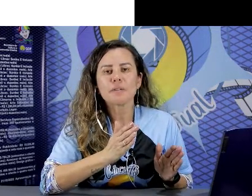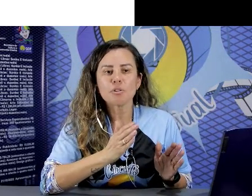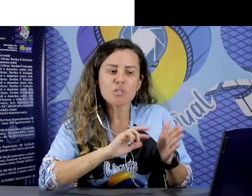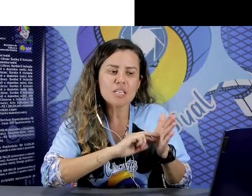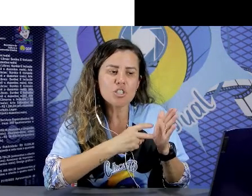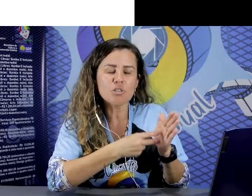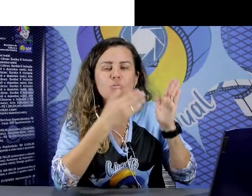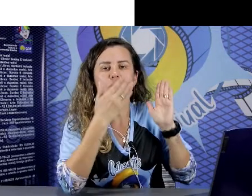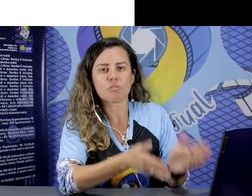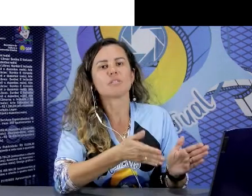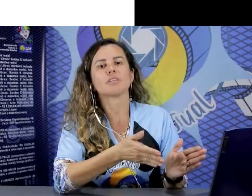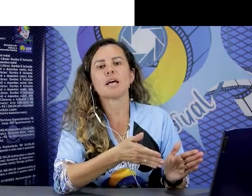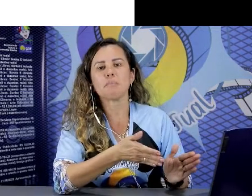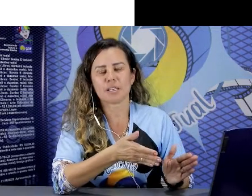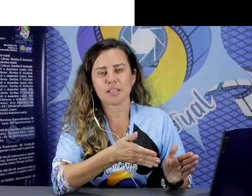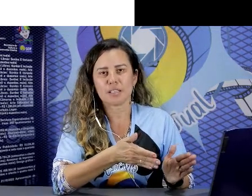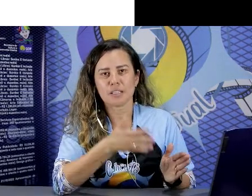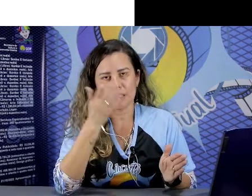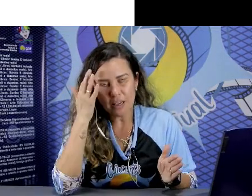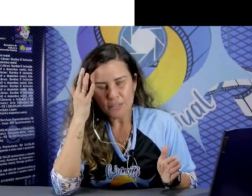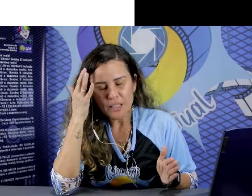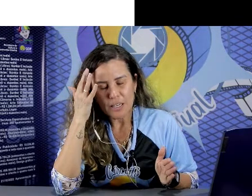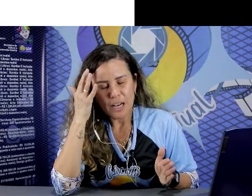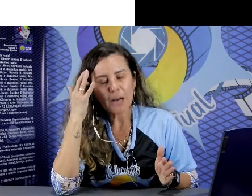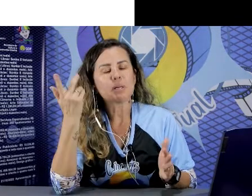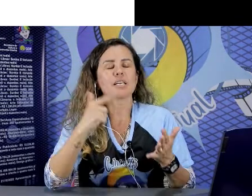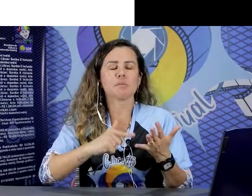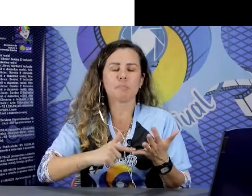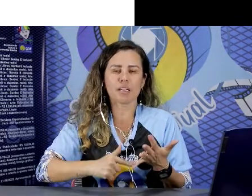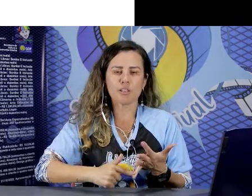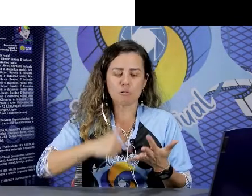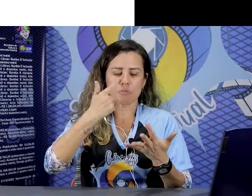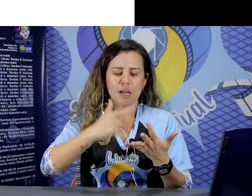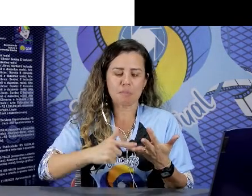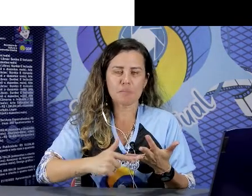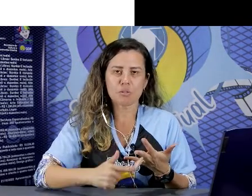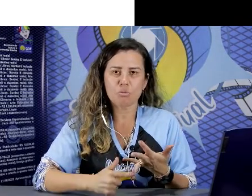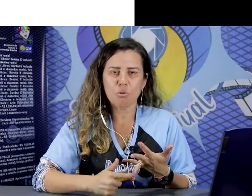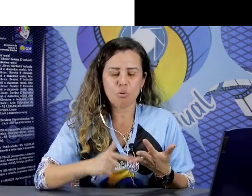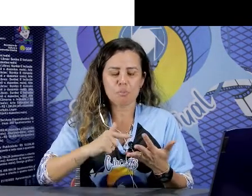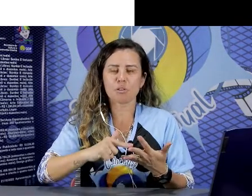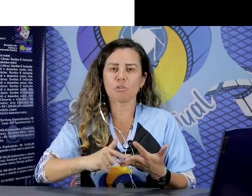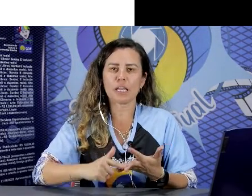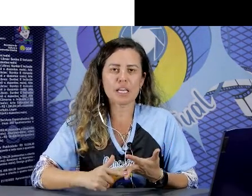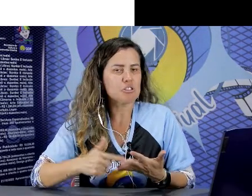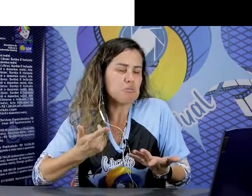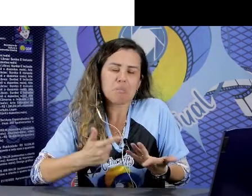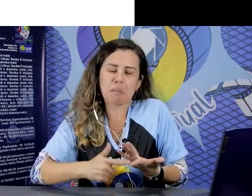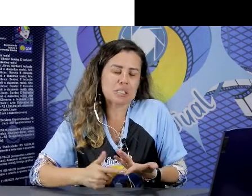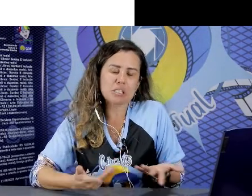o sentido da mãe, né? A mãe quem me pariu, a mãe me educou, me deu leite,